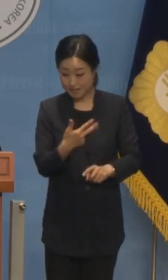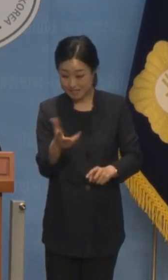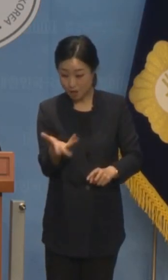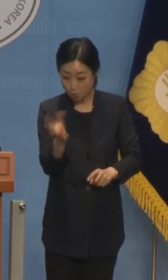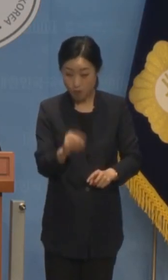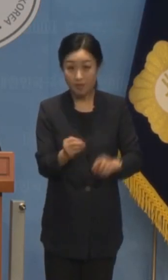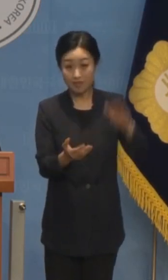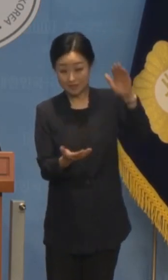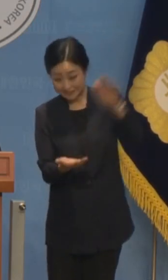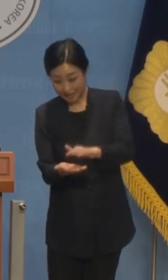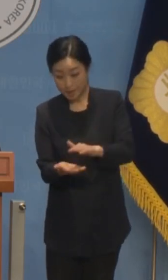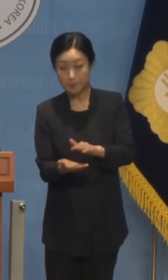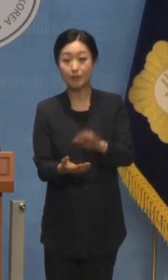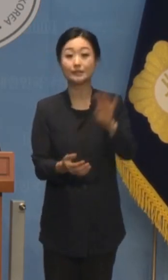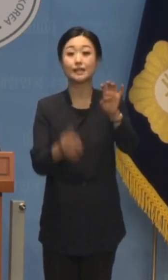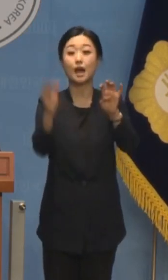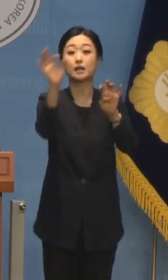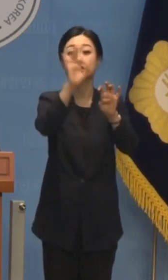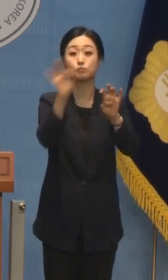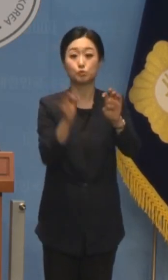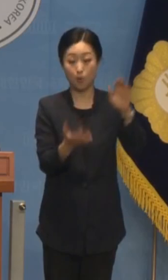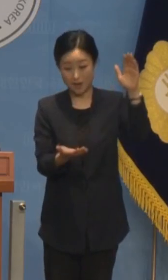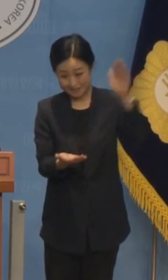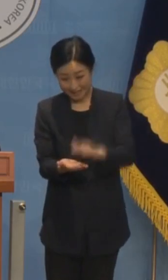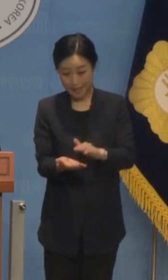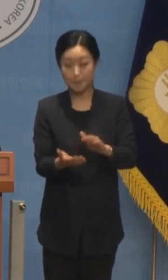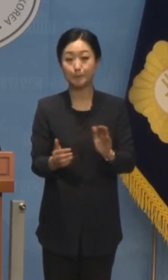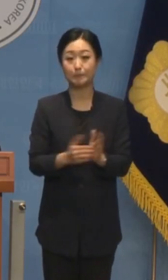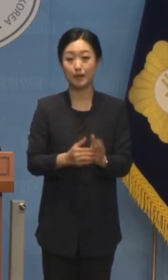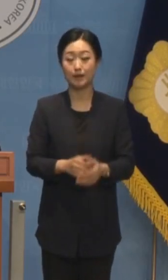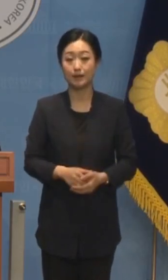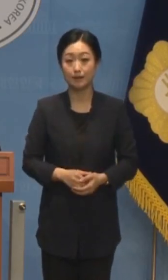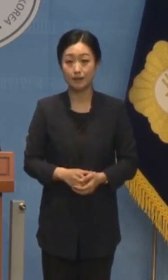자그마치 40% 가까이